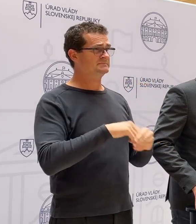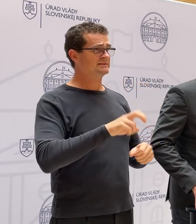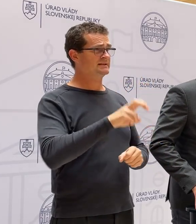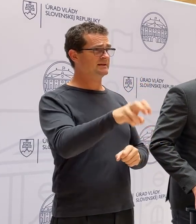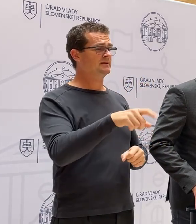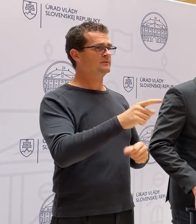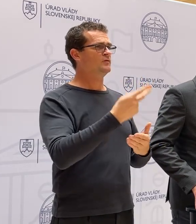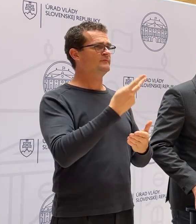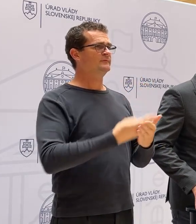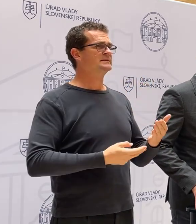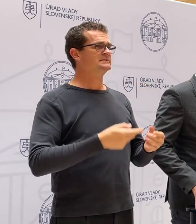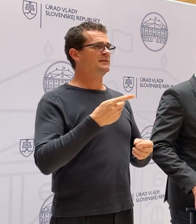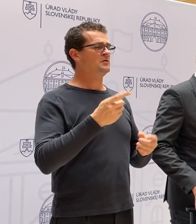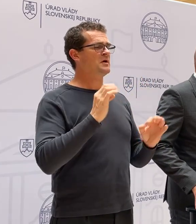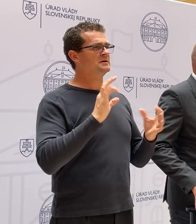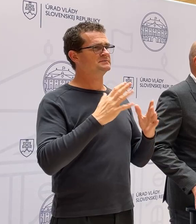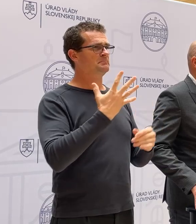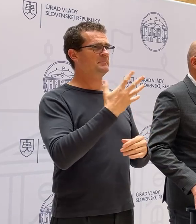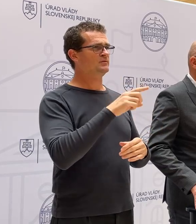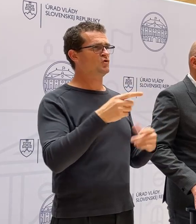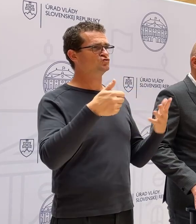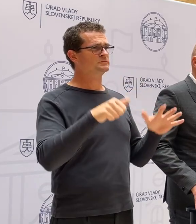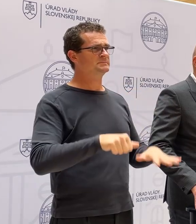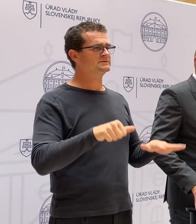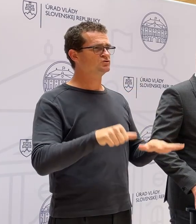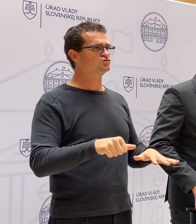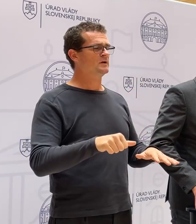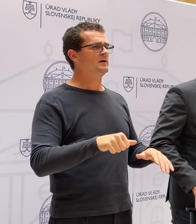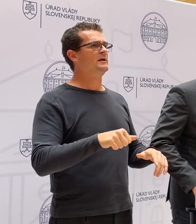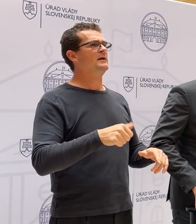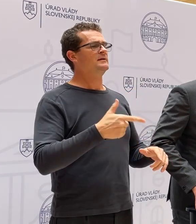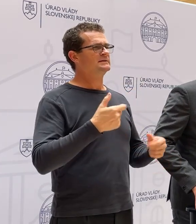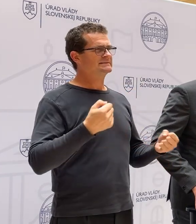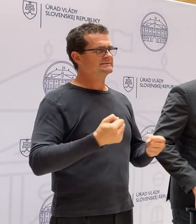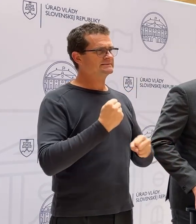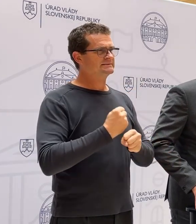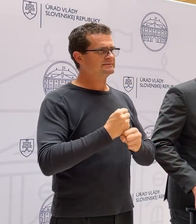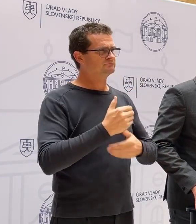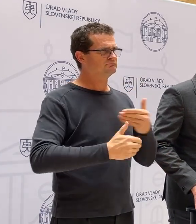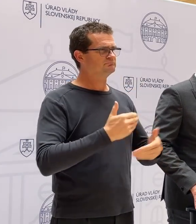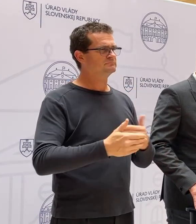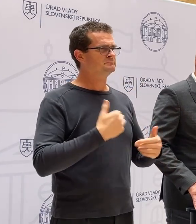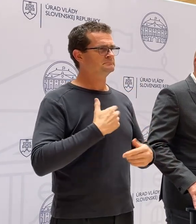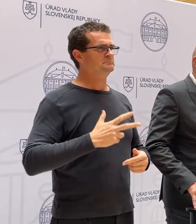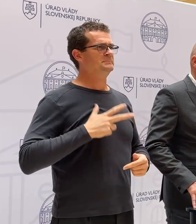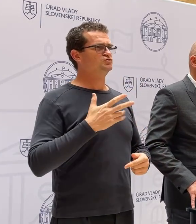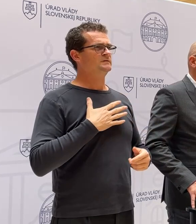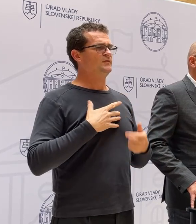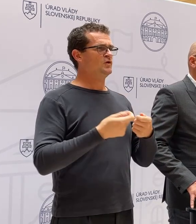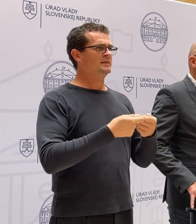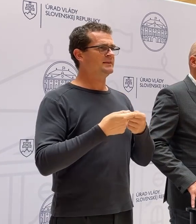to výsledok asi 5 alebo 6 mesačnej intenzívnej práce. Som veľmi hrdý na svoj